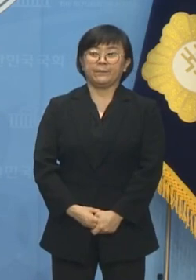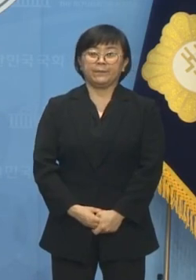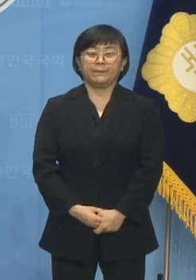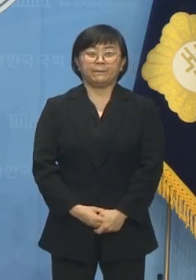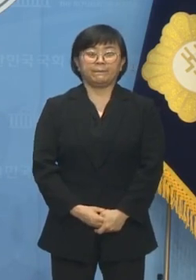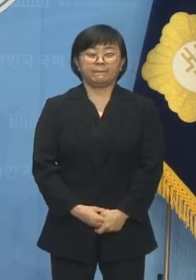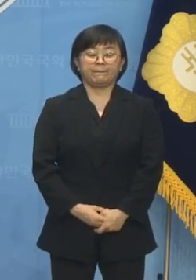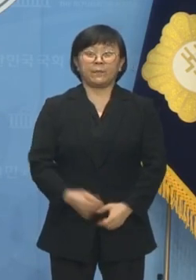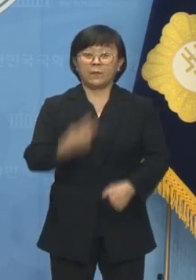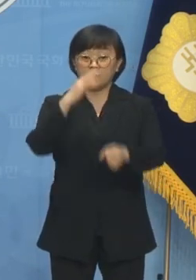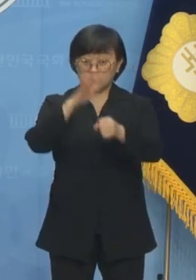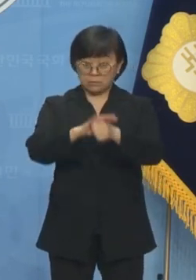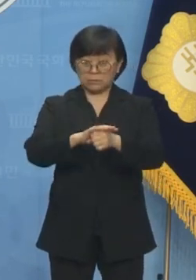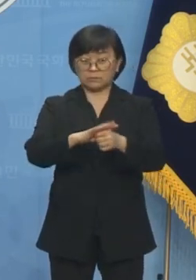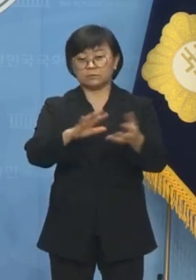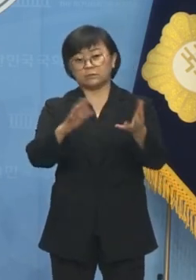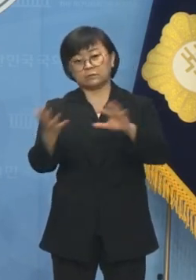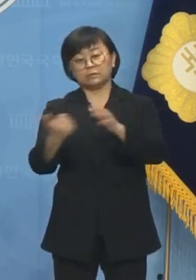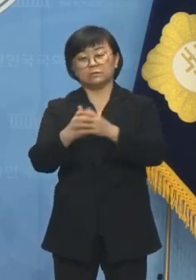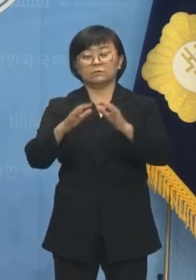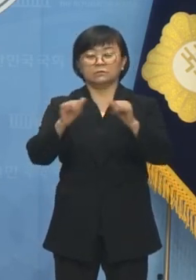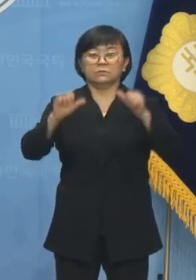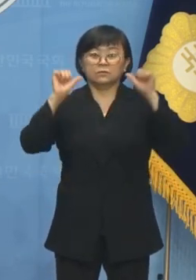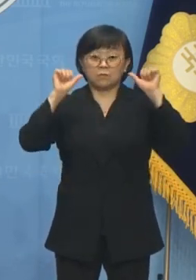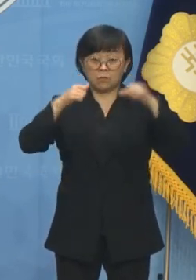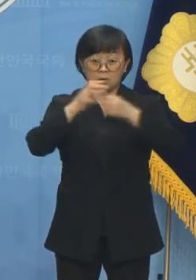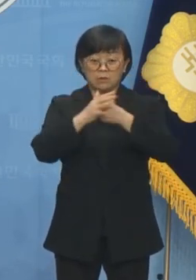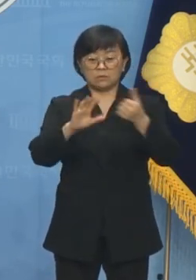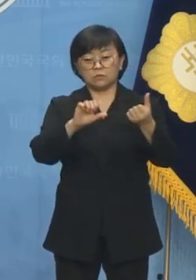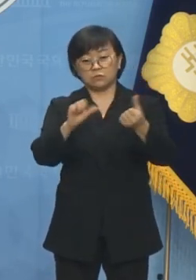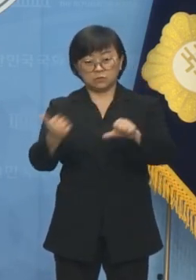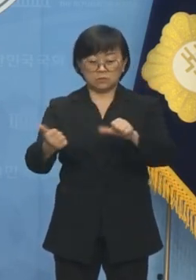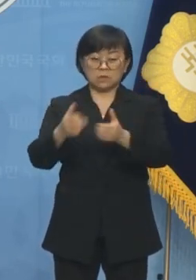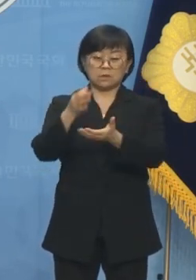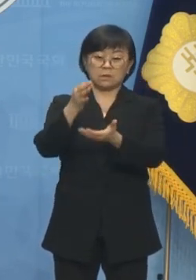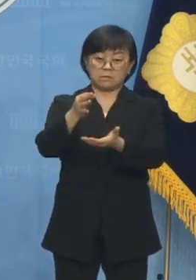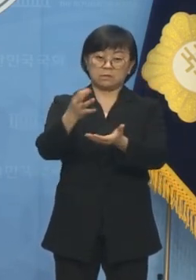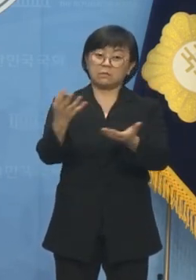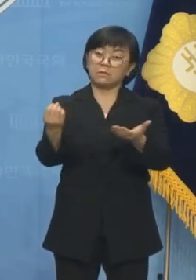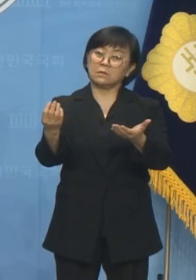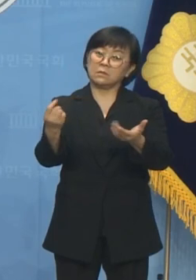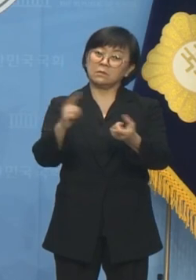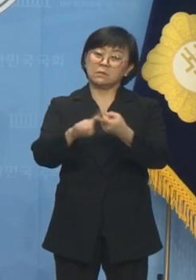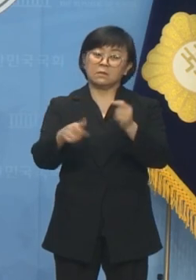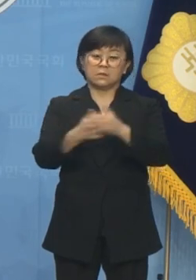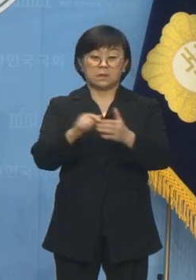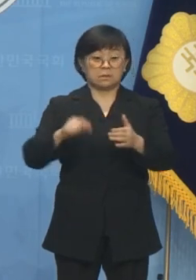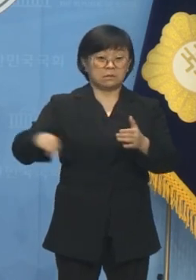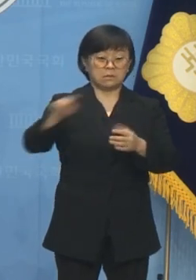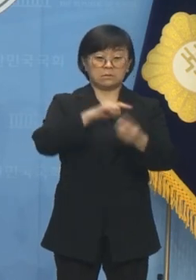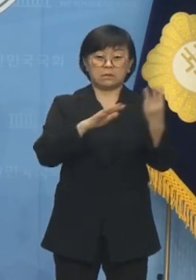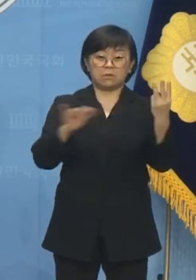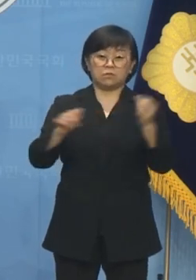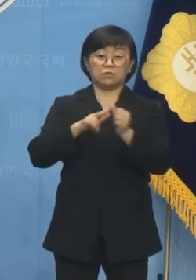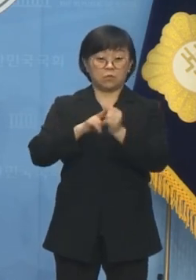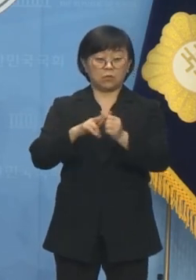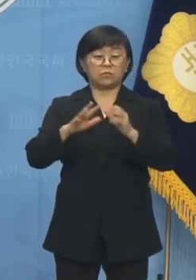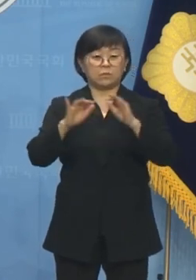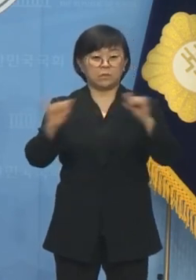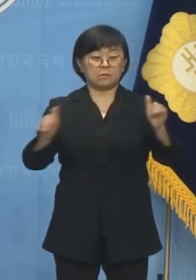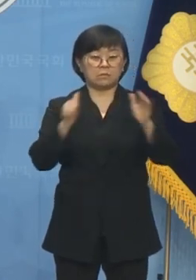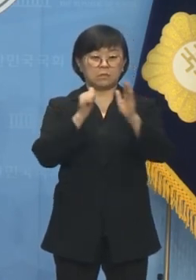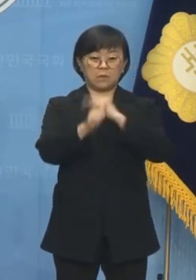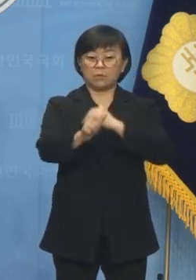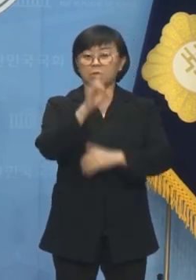가에을습니다 게 희생된 국민을 조롱하고 죽음의 값을 매기려 한 이들 새 후보는 국민의